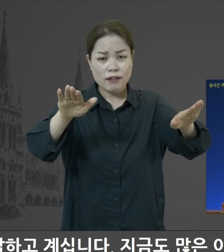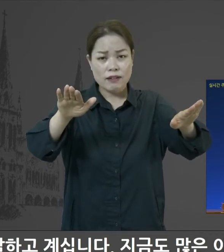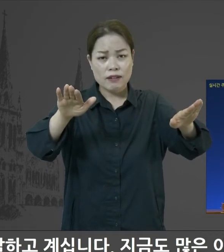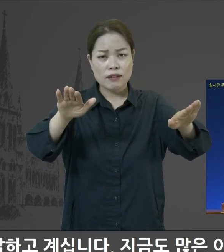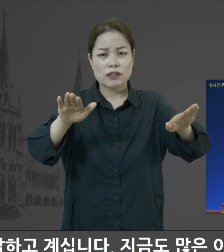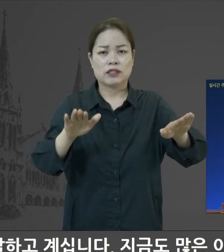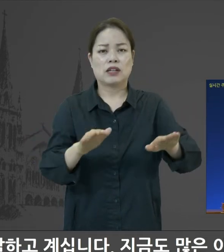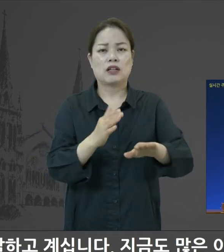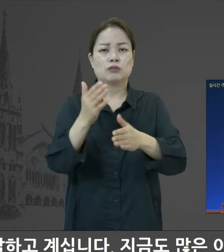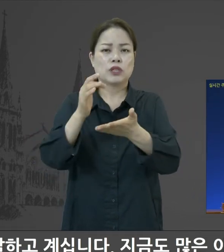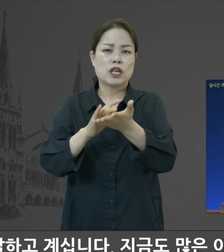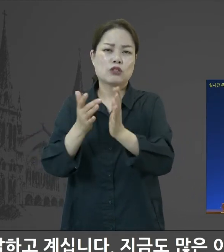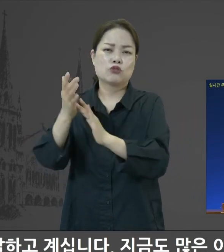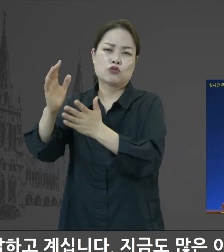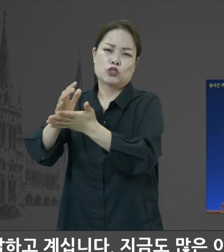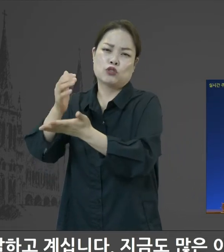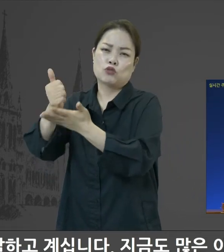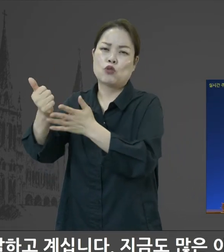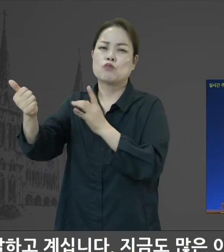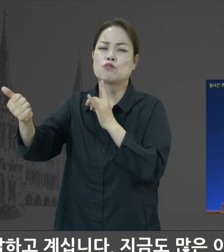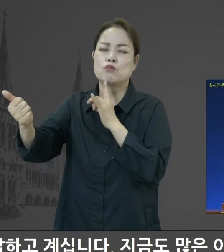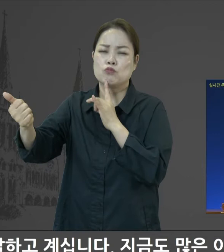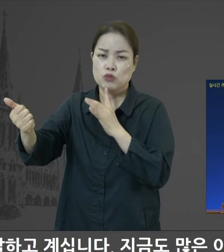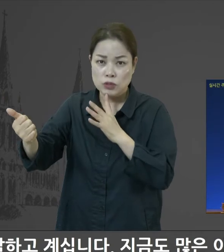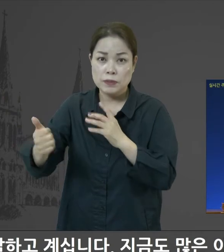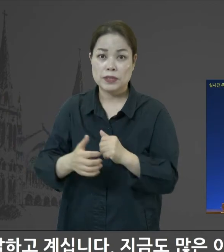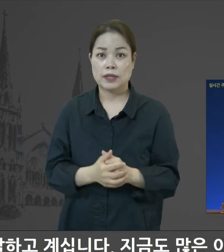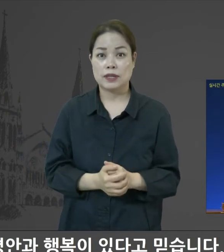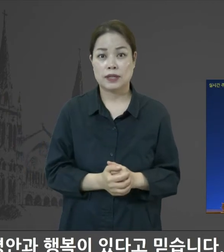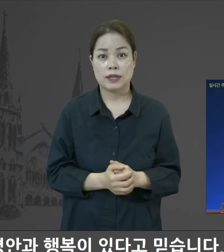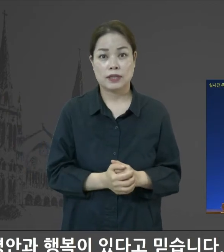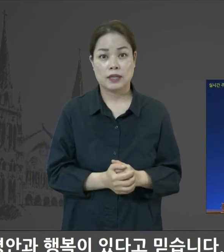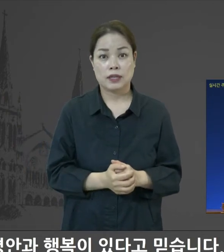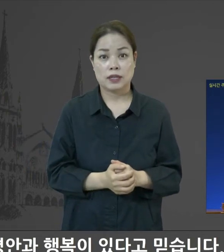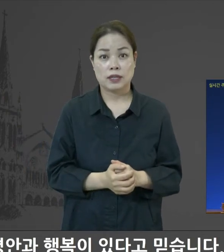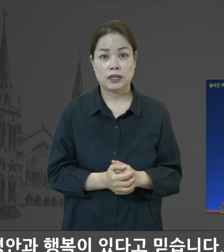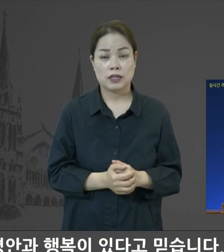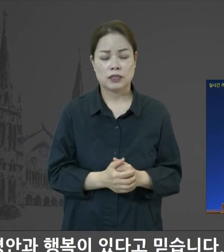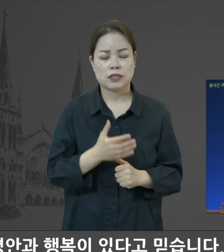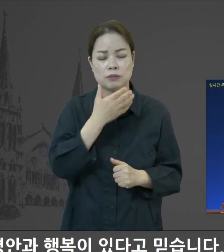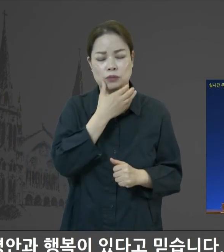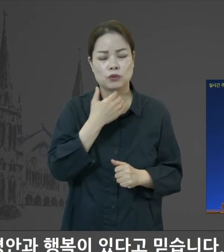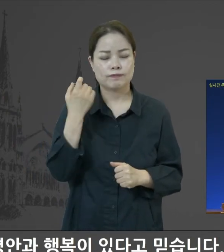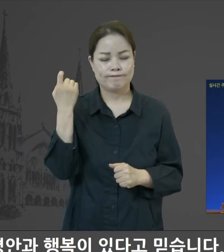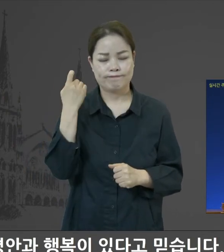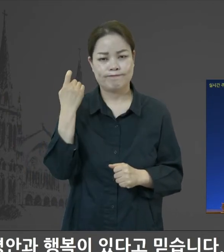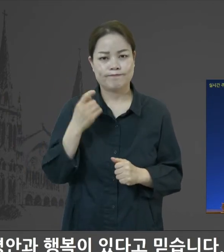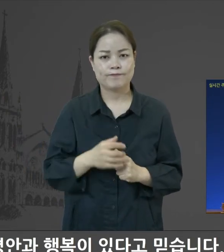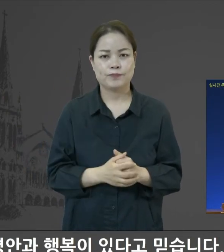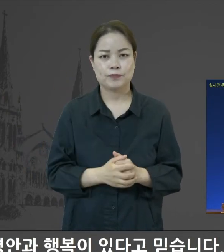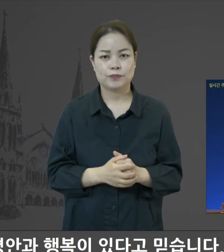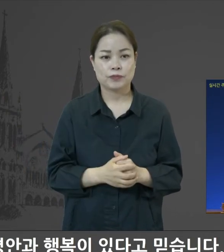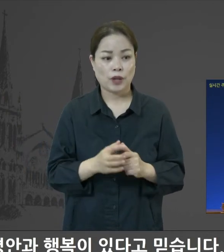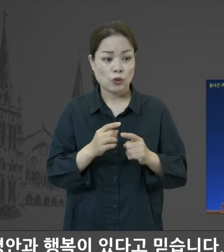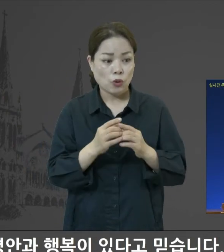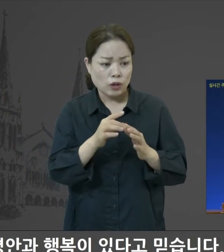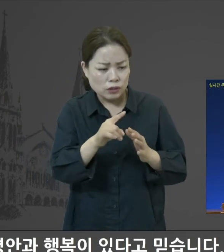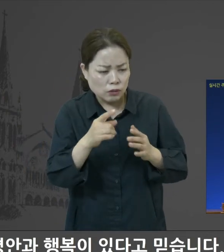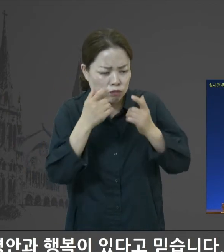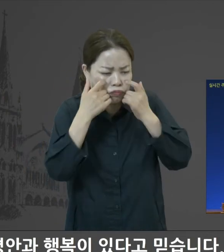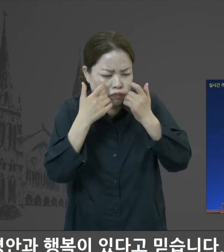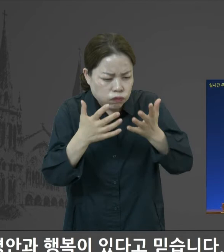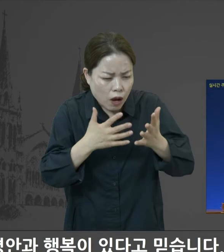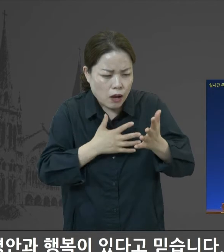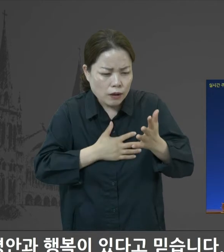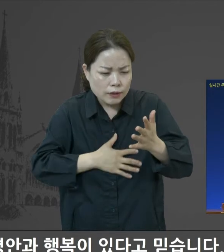분은 오직 예수 그리스도 한 분밖에 없는 줄 믿습니다. 이것이 바로 복음입니다. 교회는 그것을 분명히